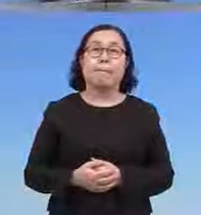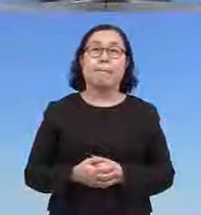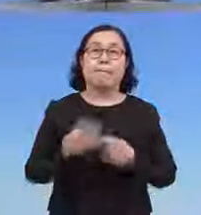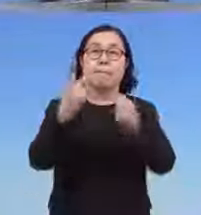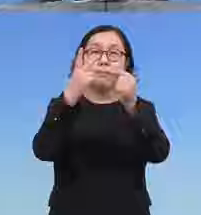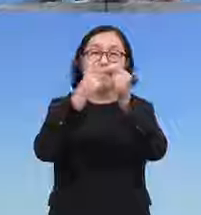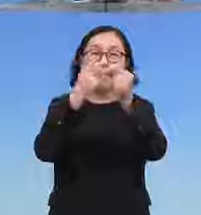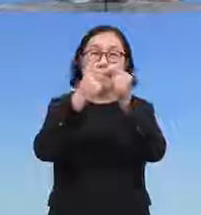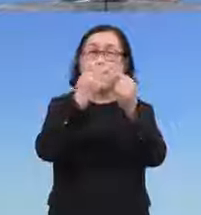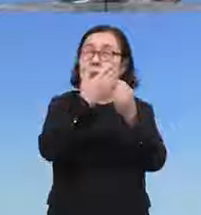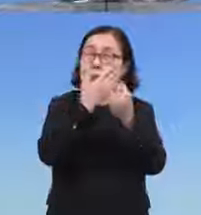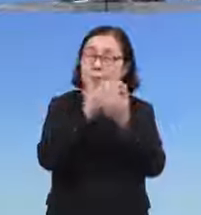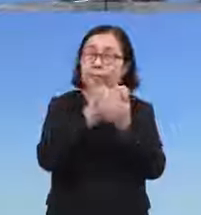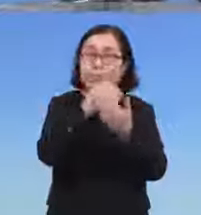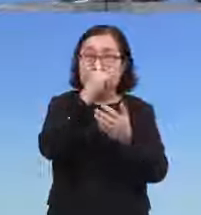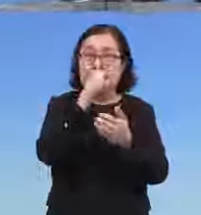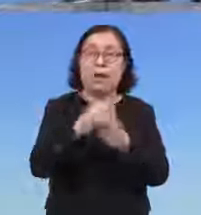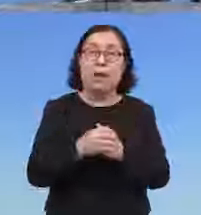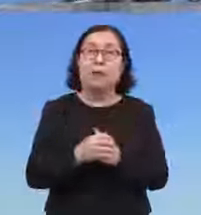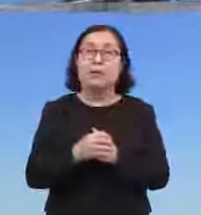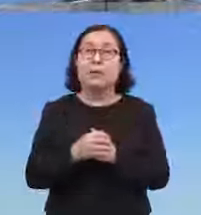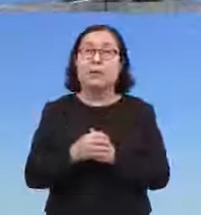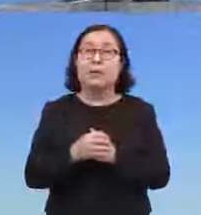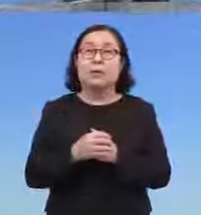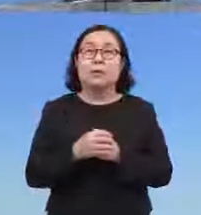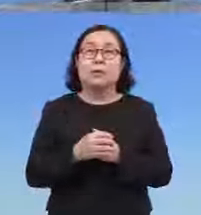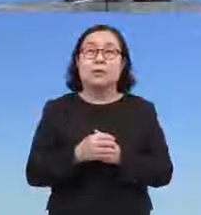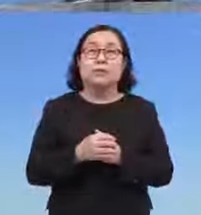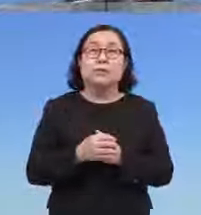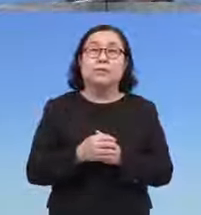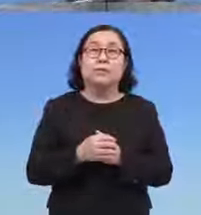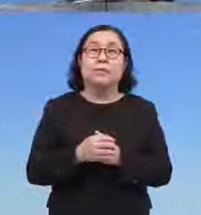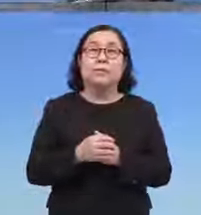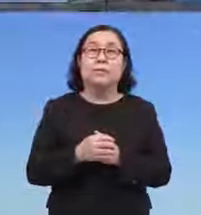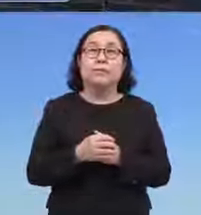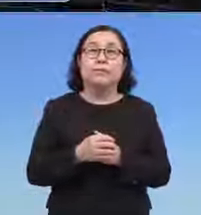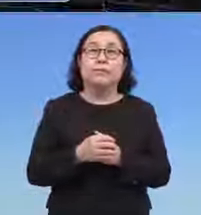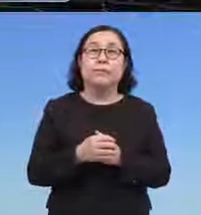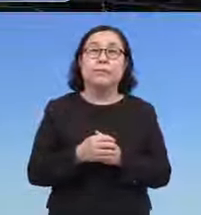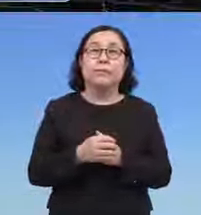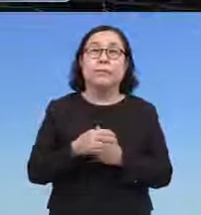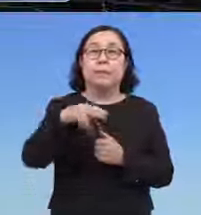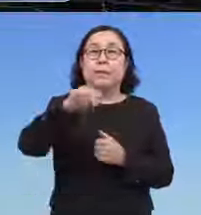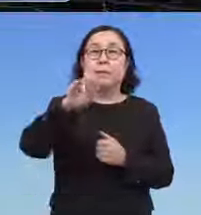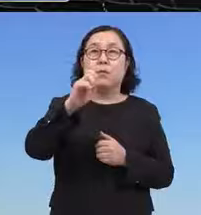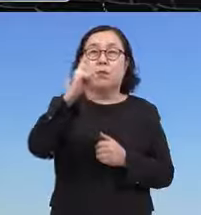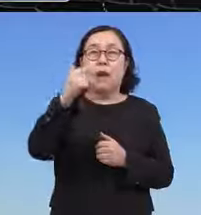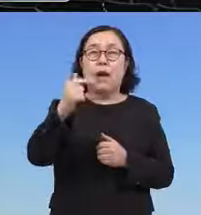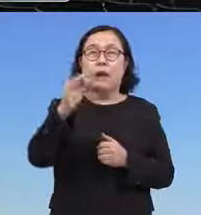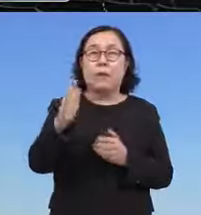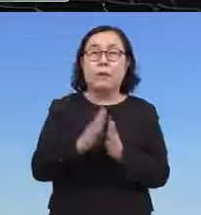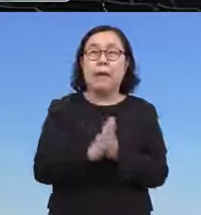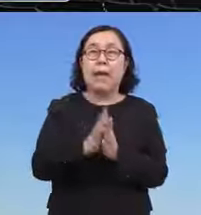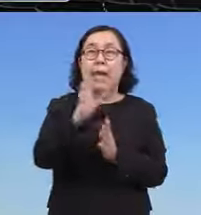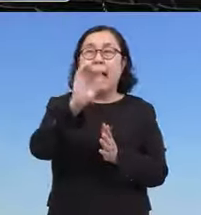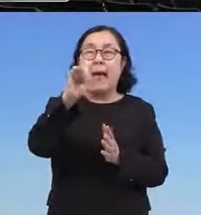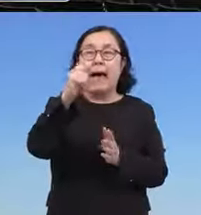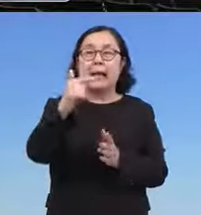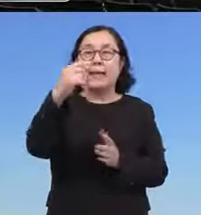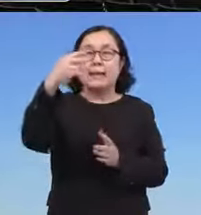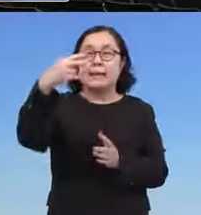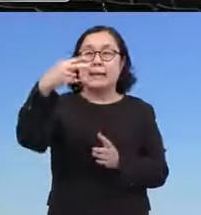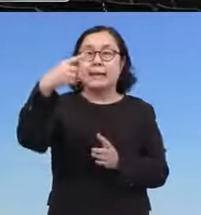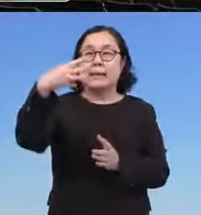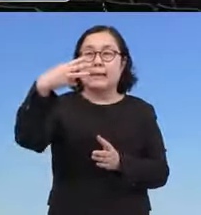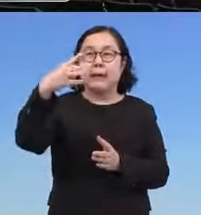그런가 하면은 여기 또 한 가지 주의해서 봐야 할 것이 있는데요. 자, 16절 17절을 다시 보십시오. 갈릴리 해변으로 지나가시다가 시몬과